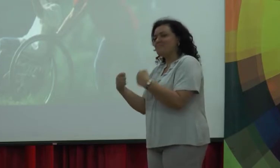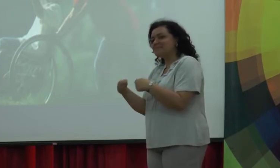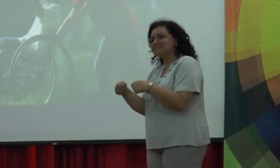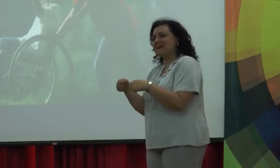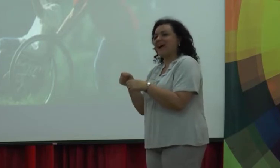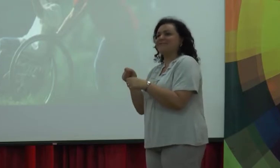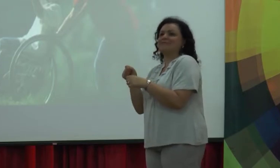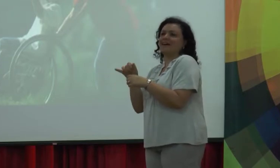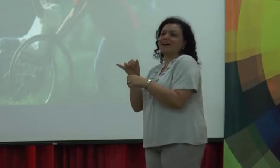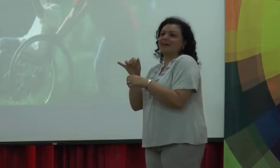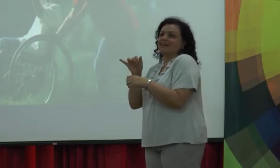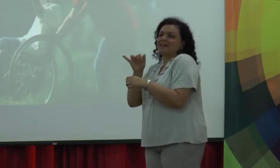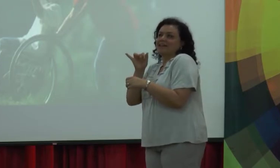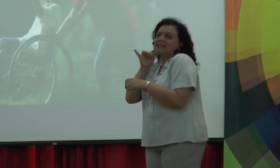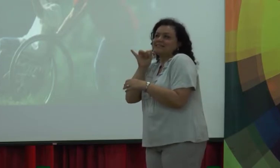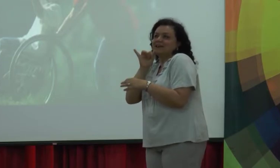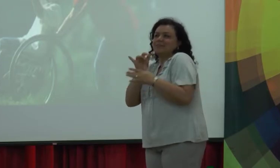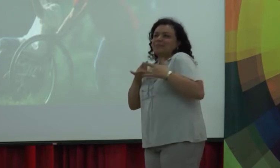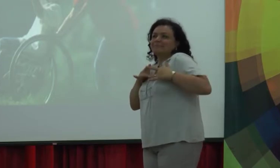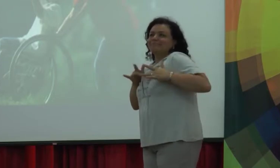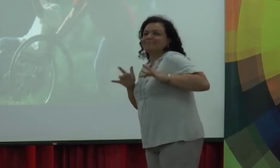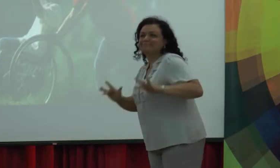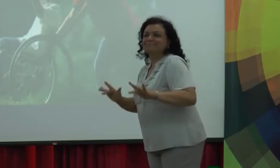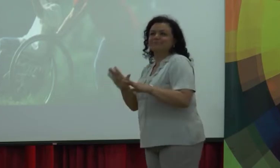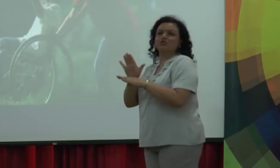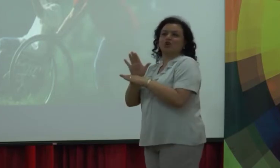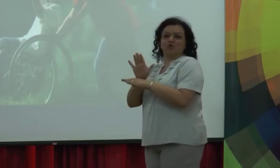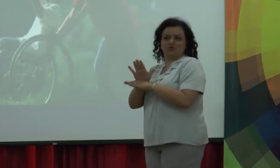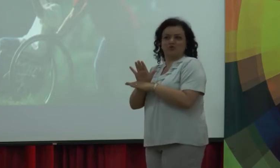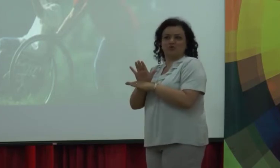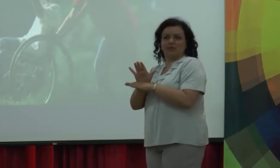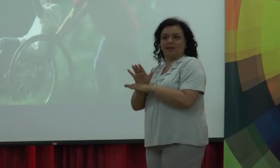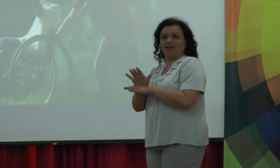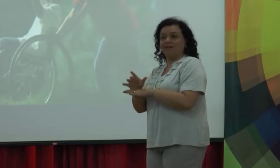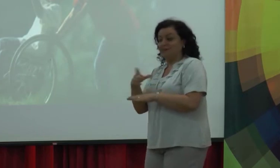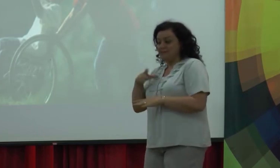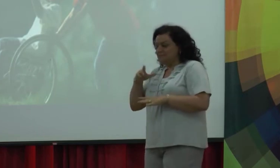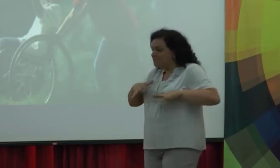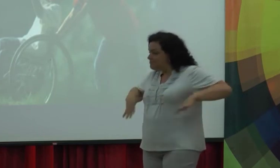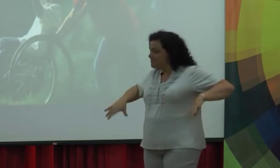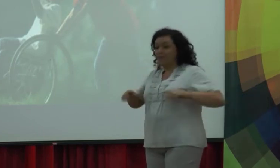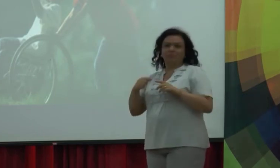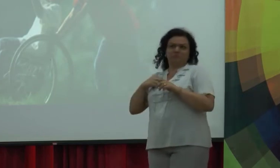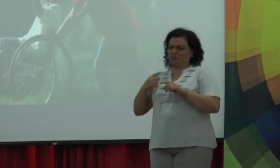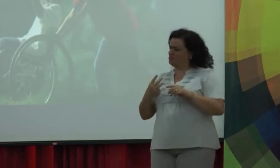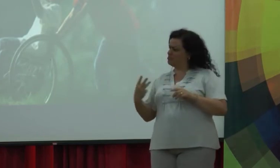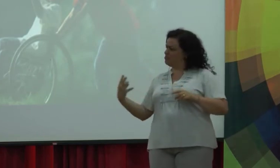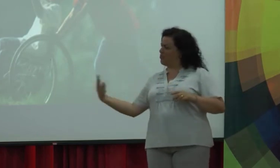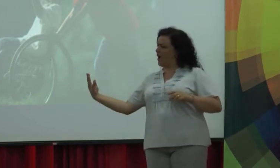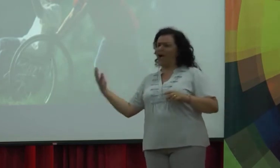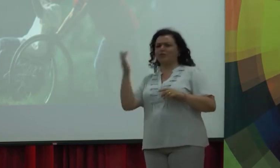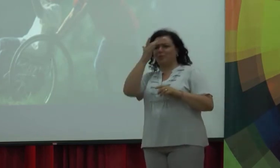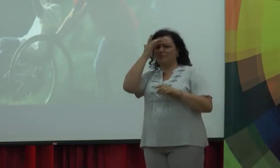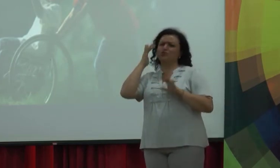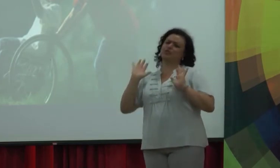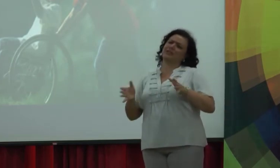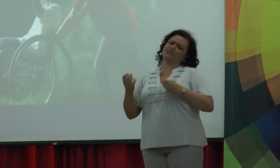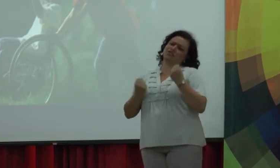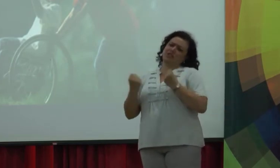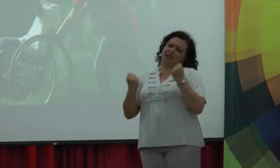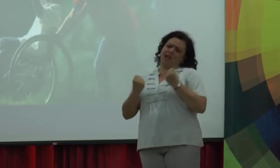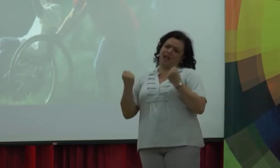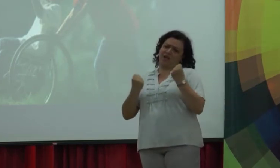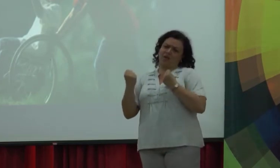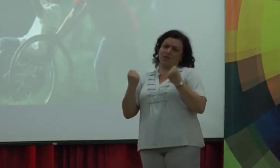existe o quê? Uma dúvida em relação a isso. Por exemplo, a caridade é ajudar. Então, tem